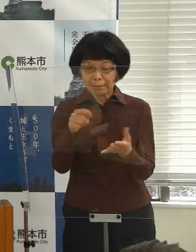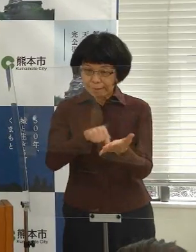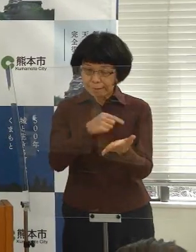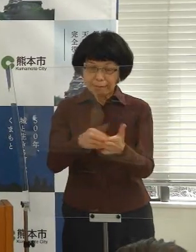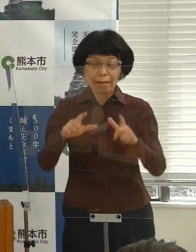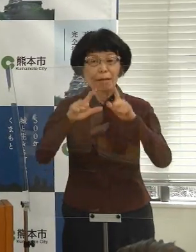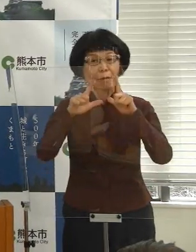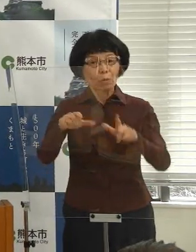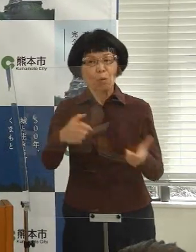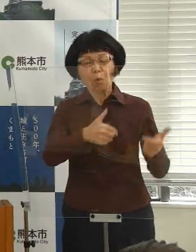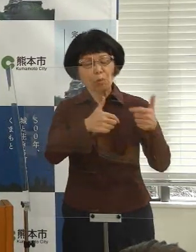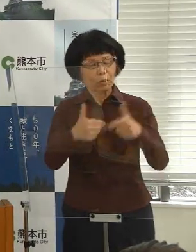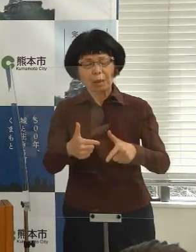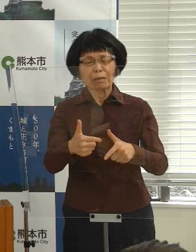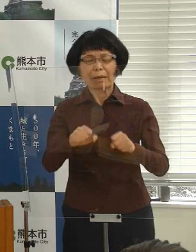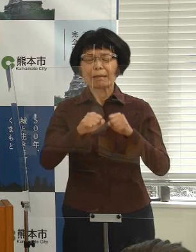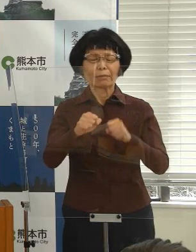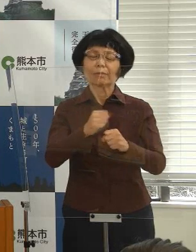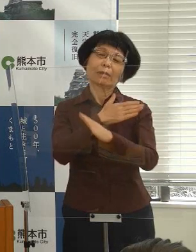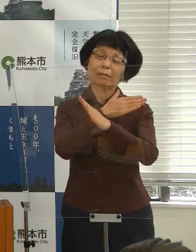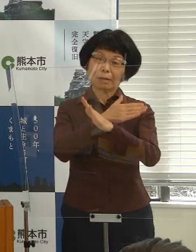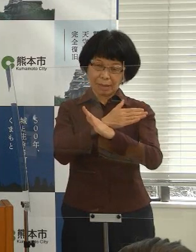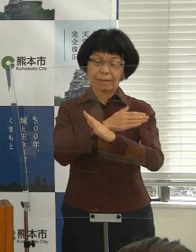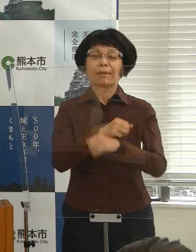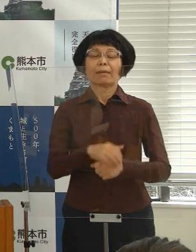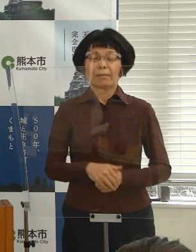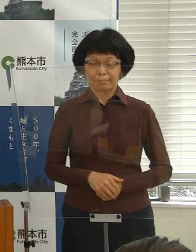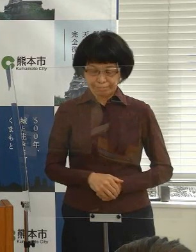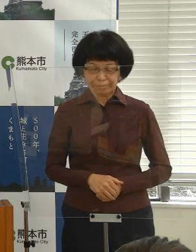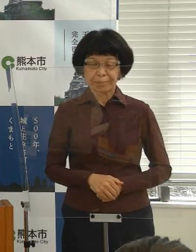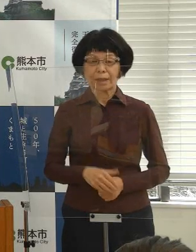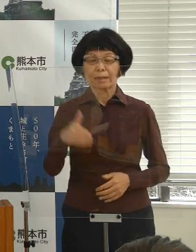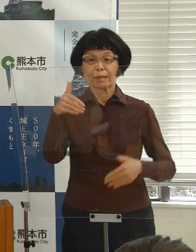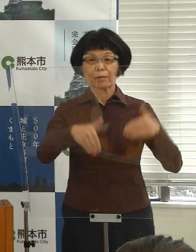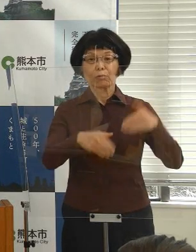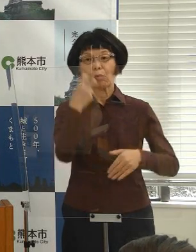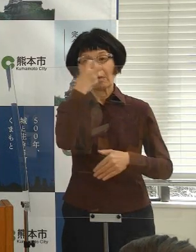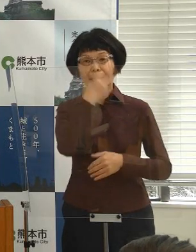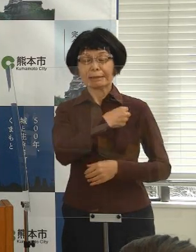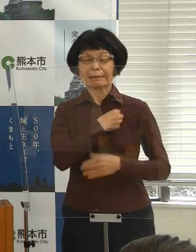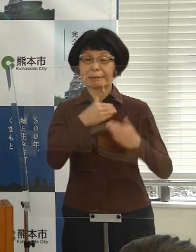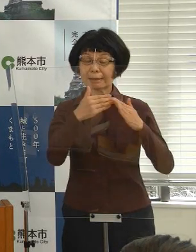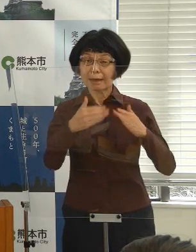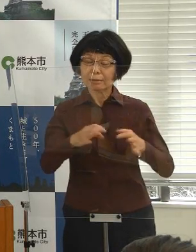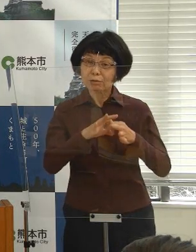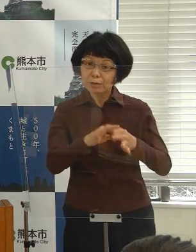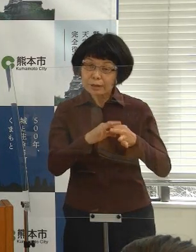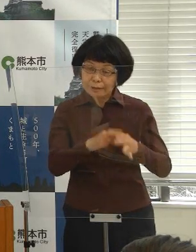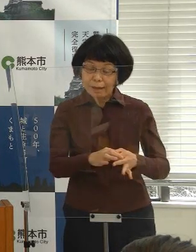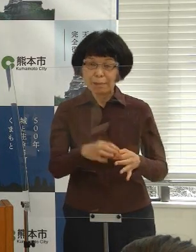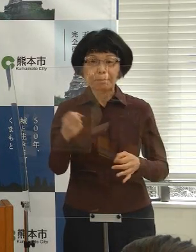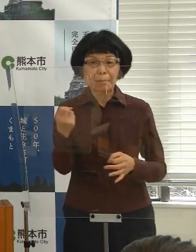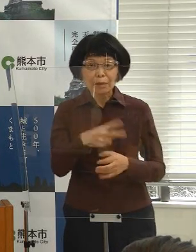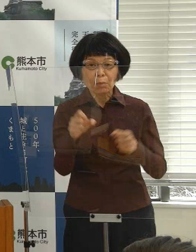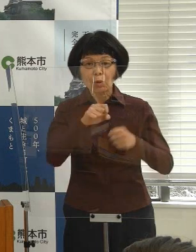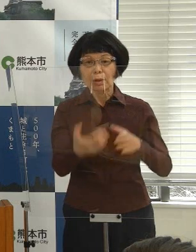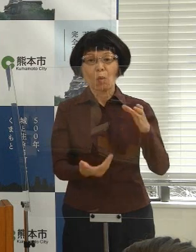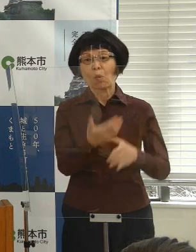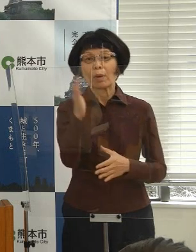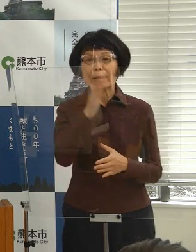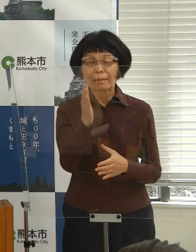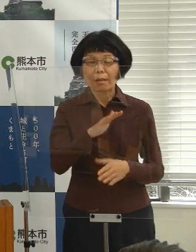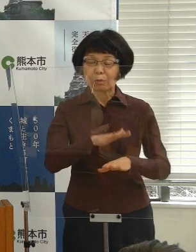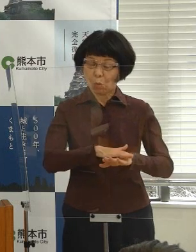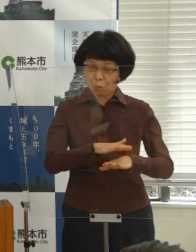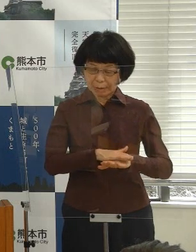。ついては選挙管理委員会に対しまして、このようなミスが二度と起きないよう確認作業の